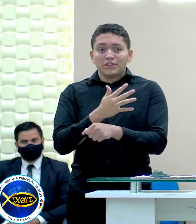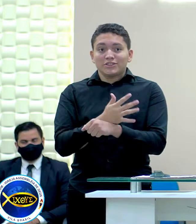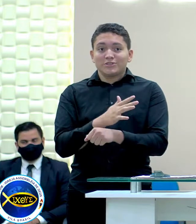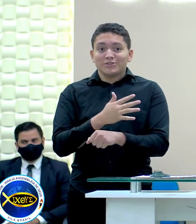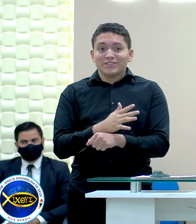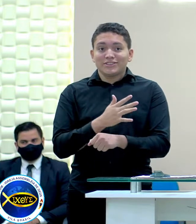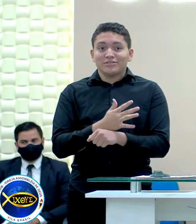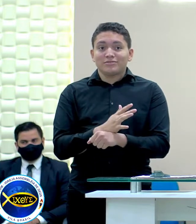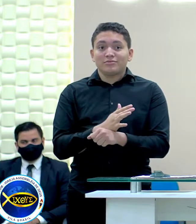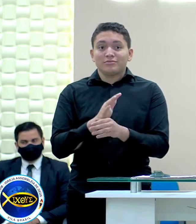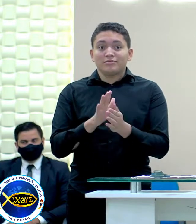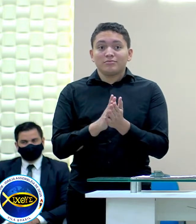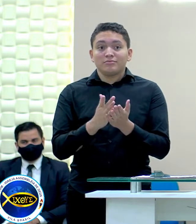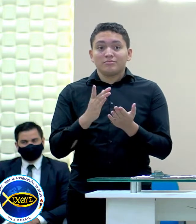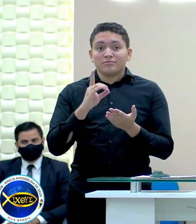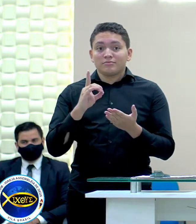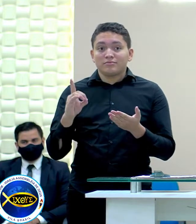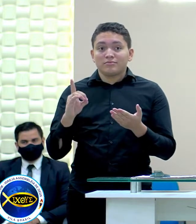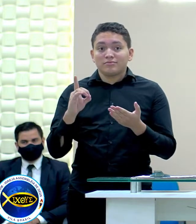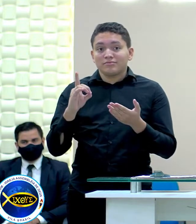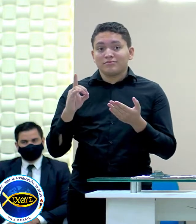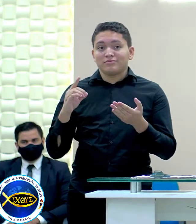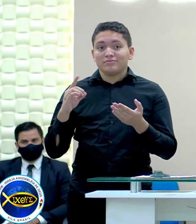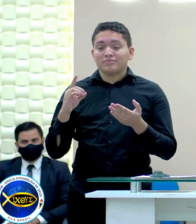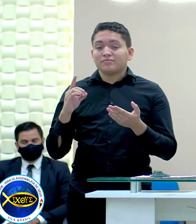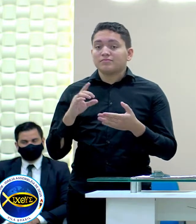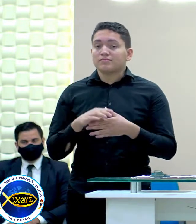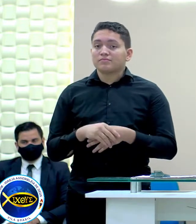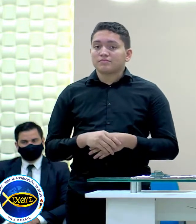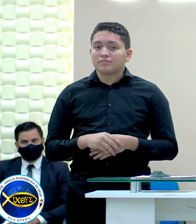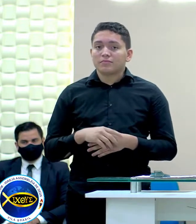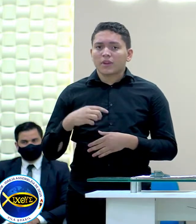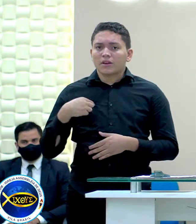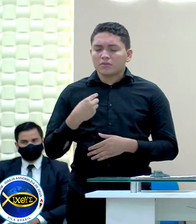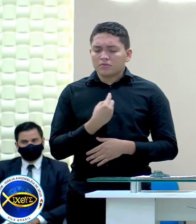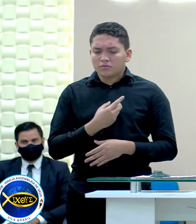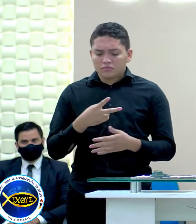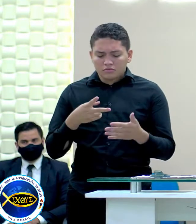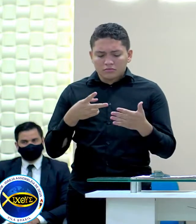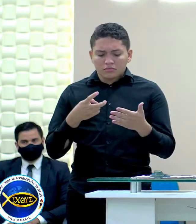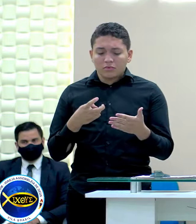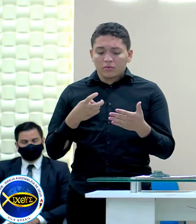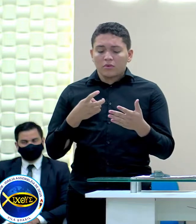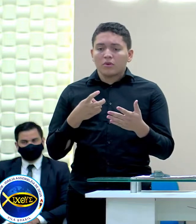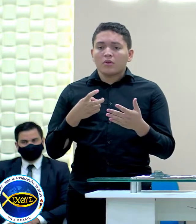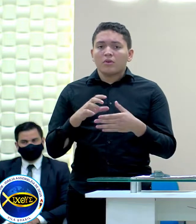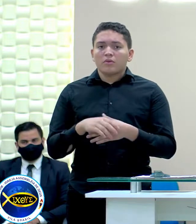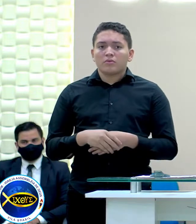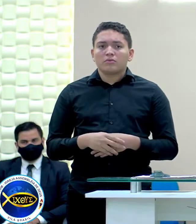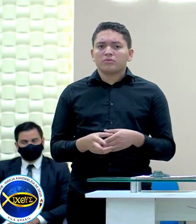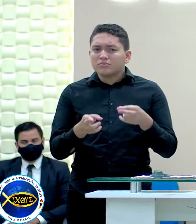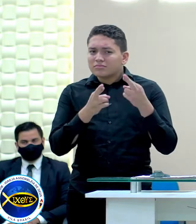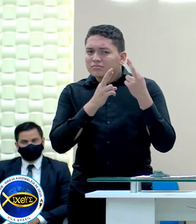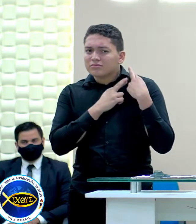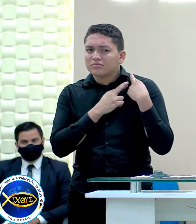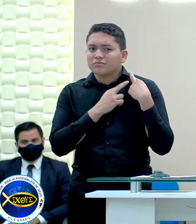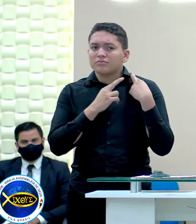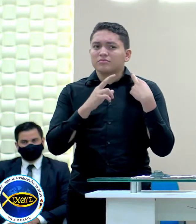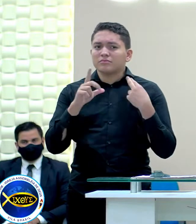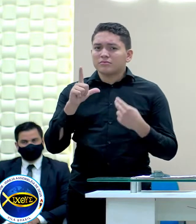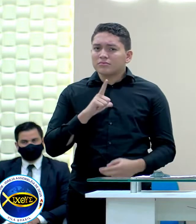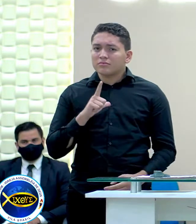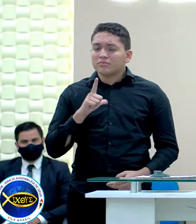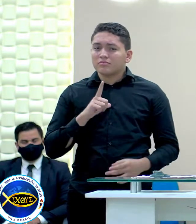a palavra do Senhor nosso Deus, nós vemos que o compromisso que nós temos com o